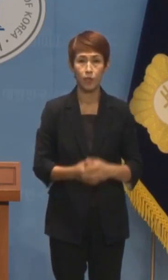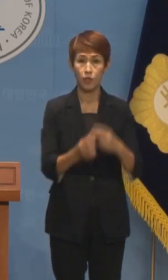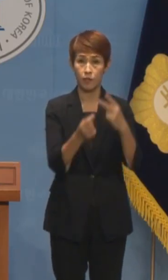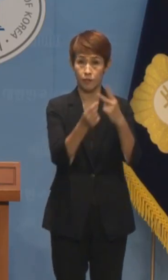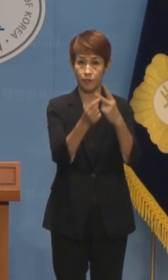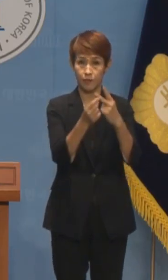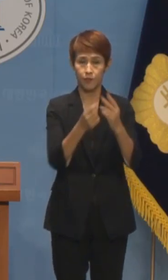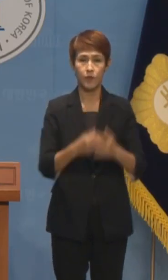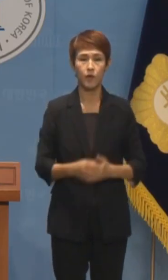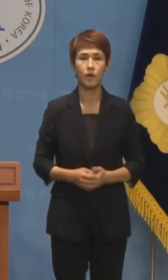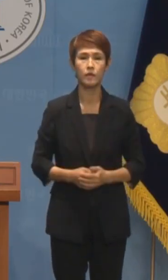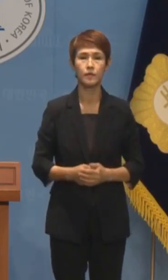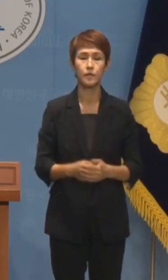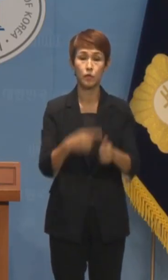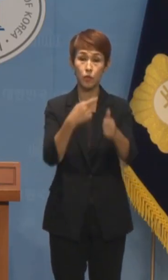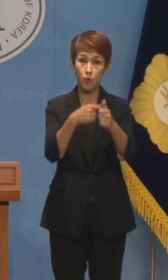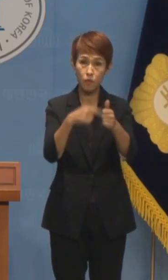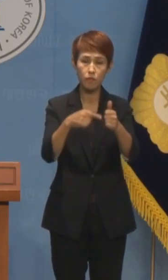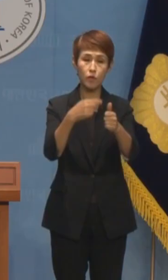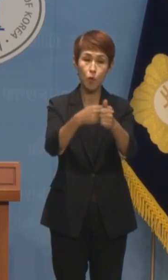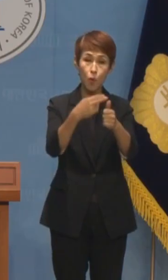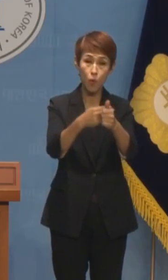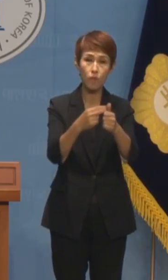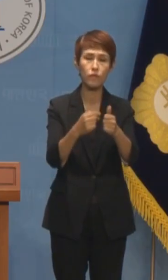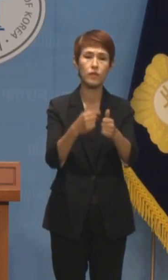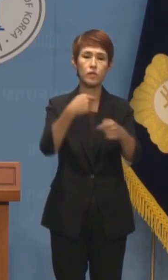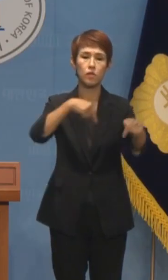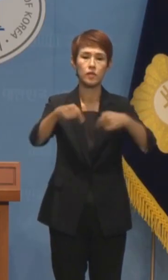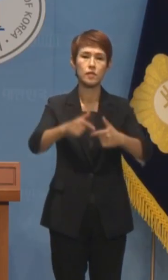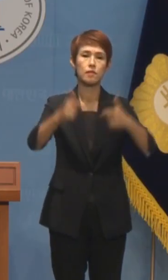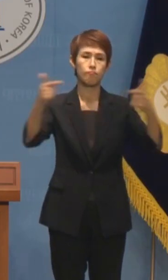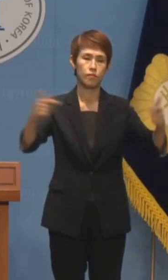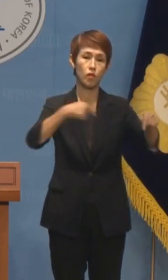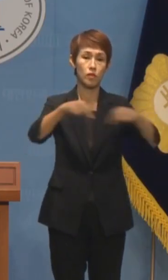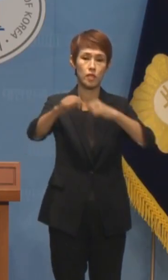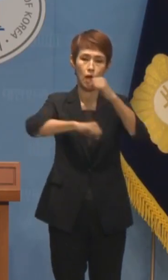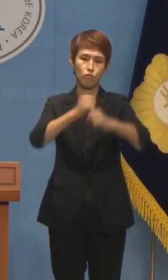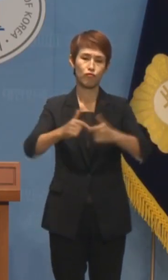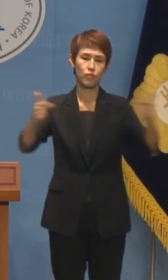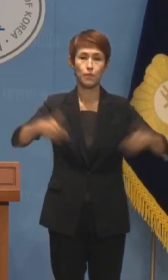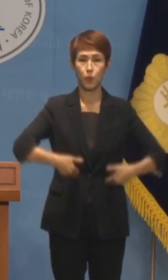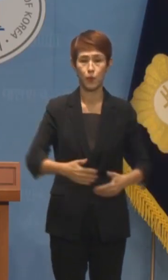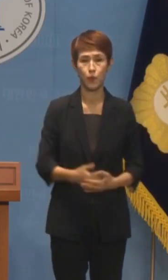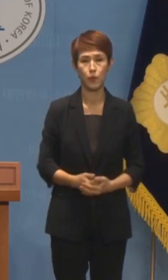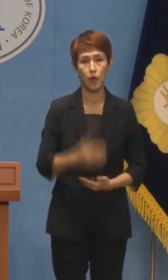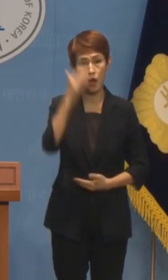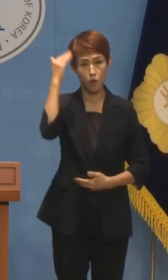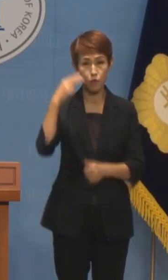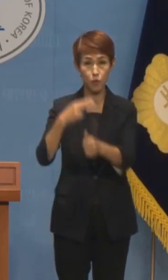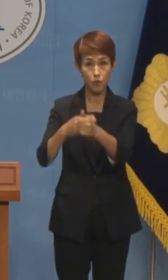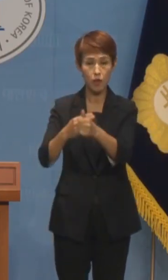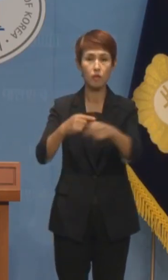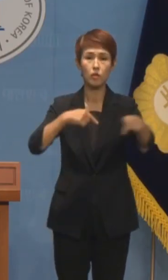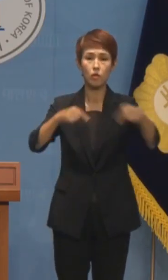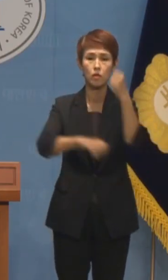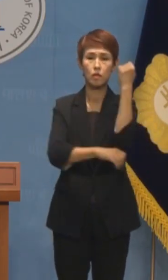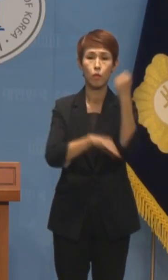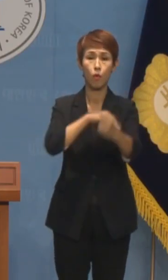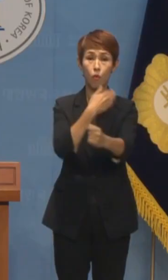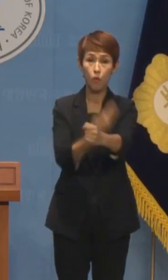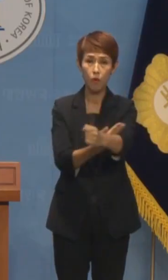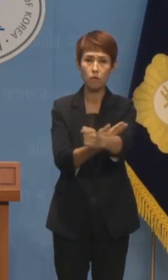둘째, 교원의 정치적 자유를 대폭 확대해야 합니다. 현재 대한민국의 교사들의 정치적 기본권과